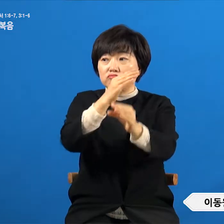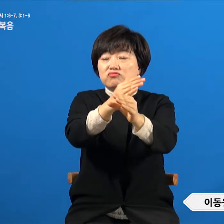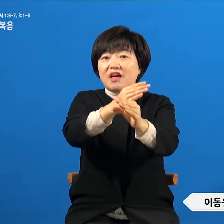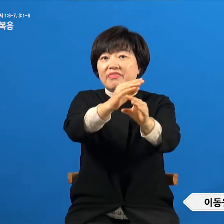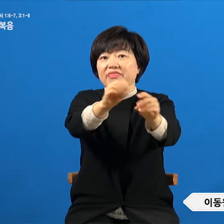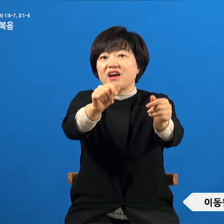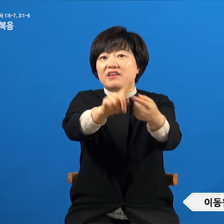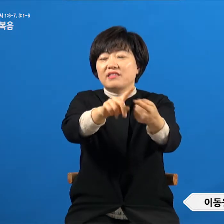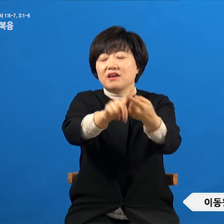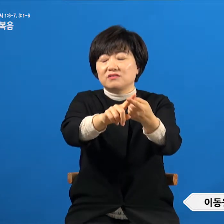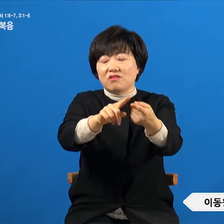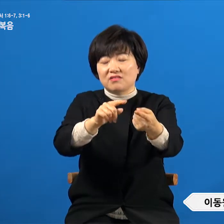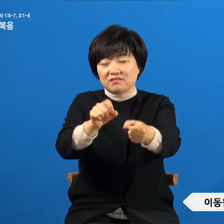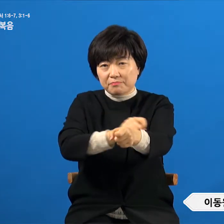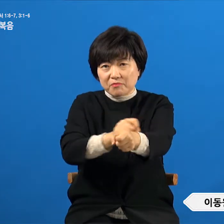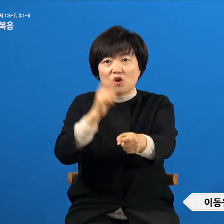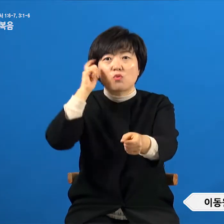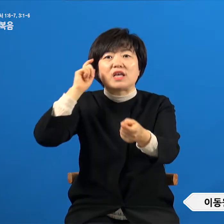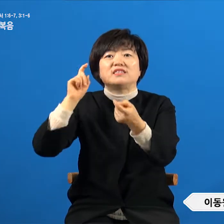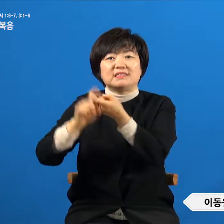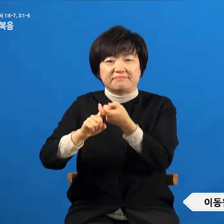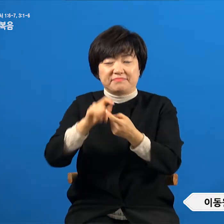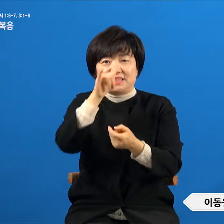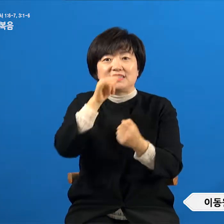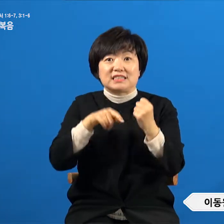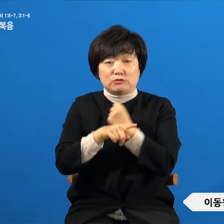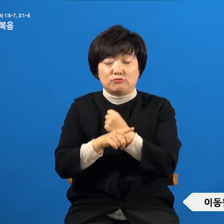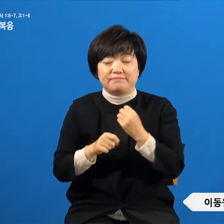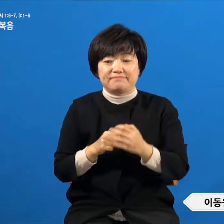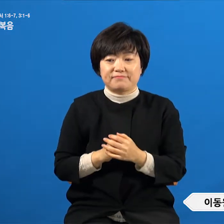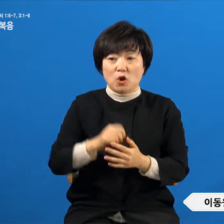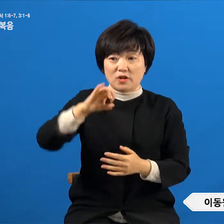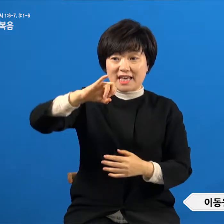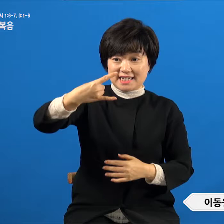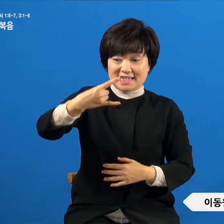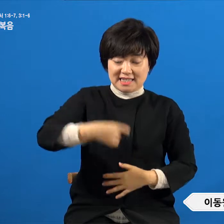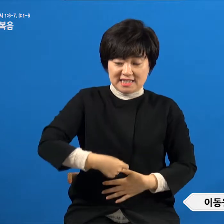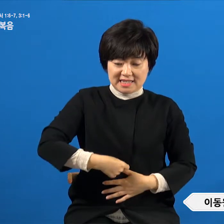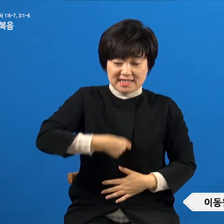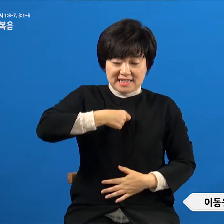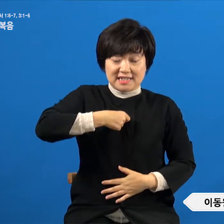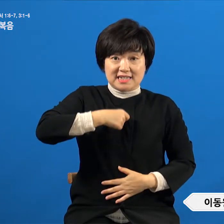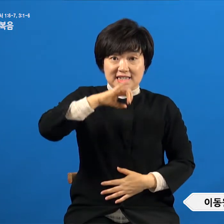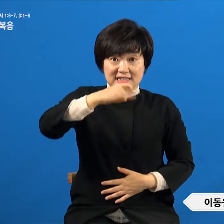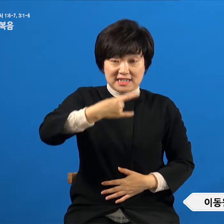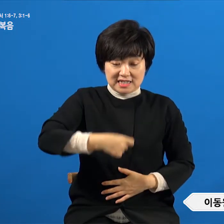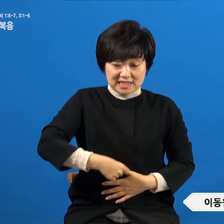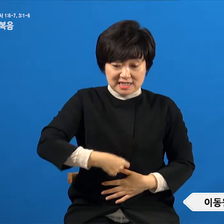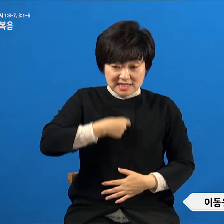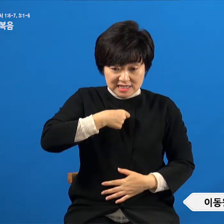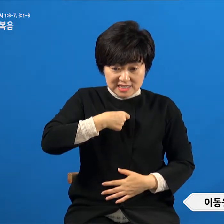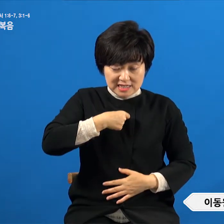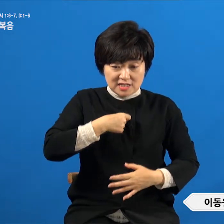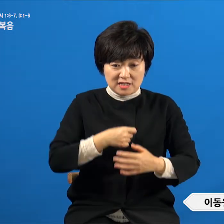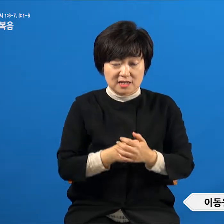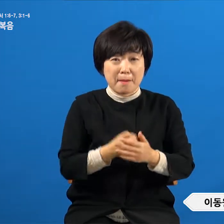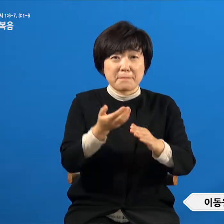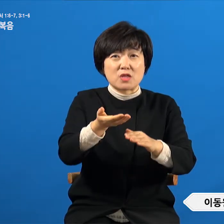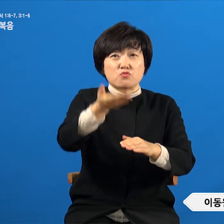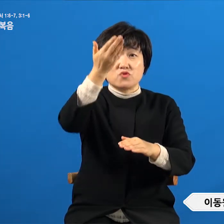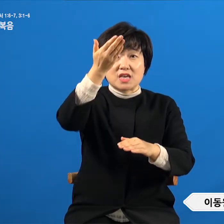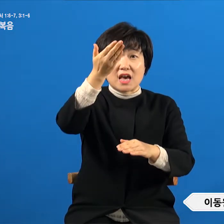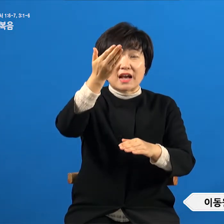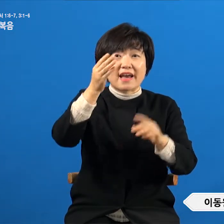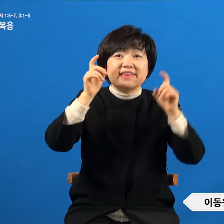아직도. 자, 그런데 의자, 왜 의자를 새겼느냐? 그 의자의 구조를 보면